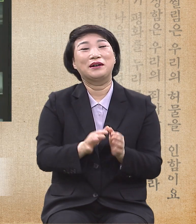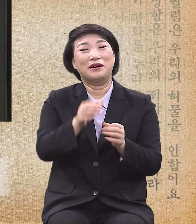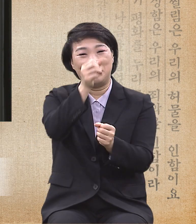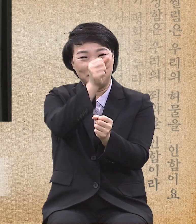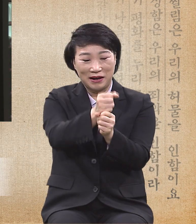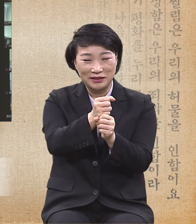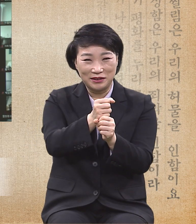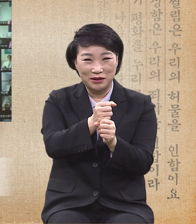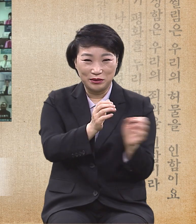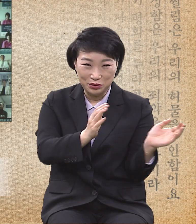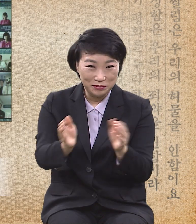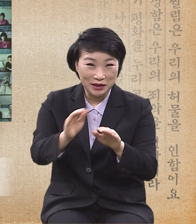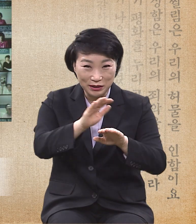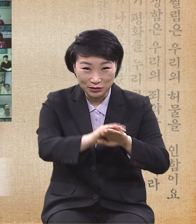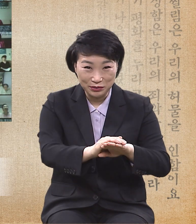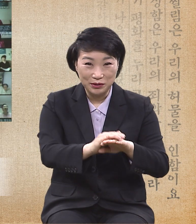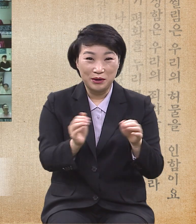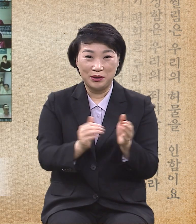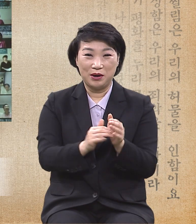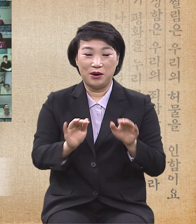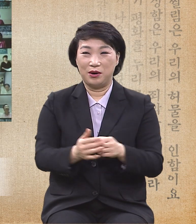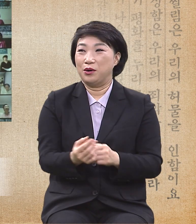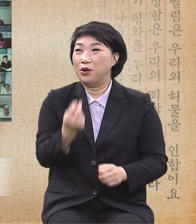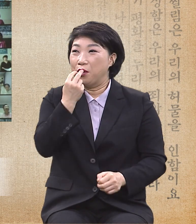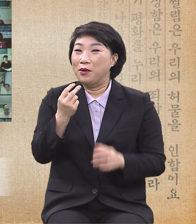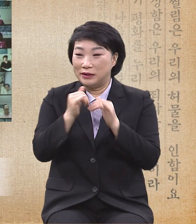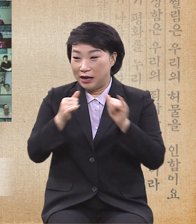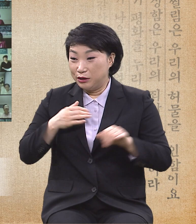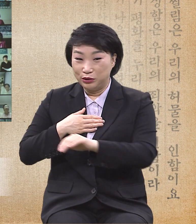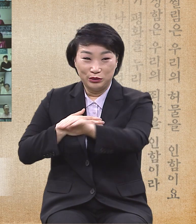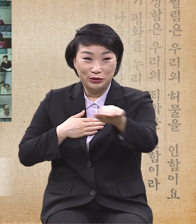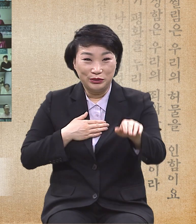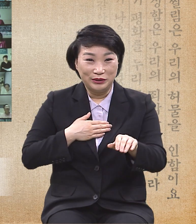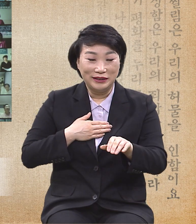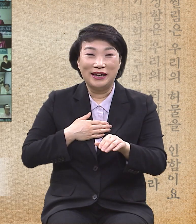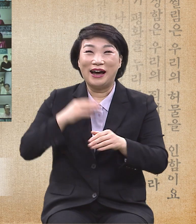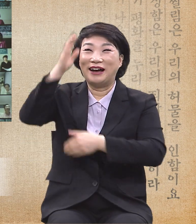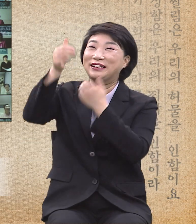만들어 구비하고 호흡이 있는 자는